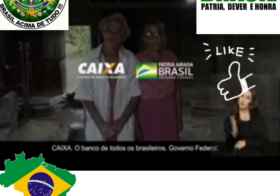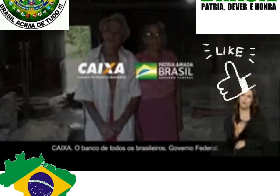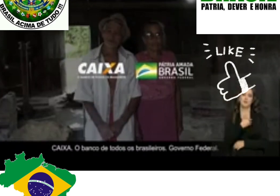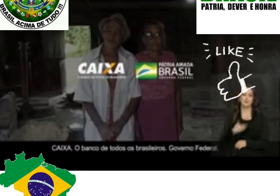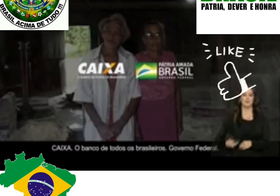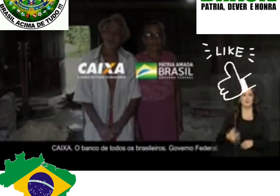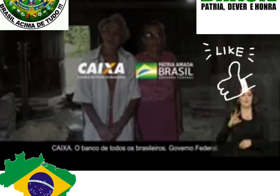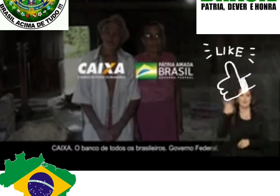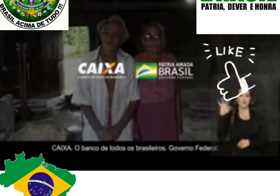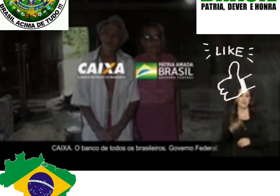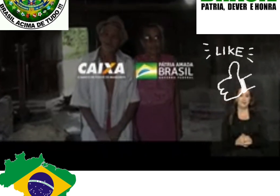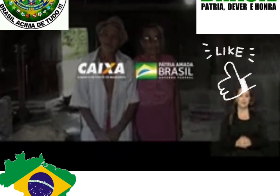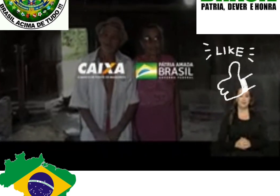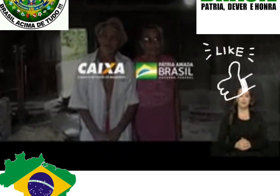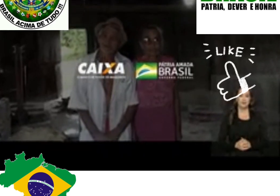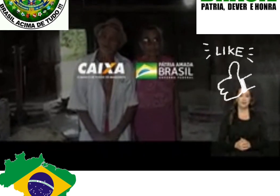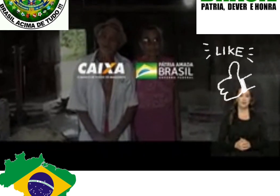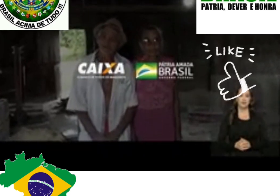Federal.